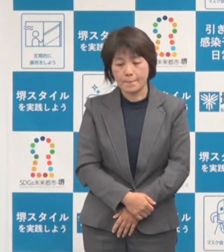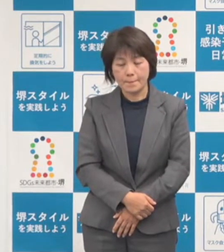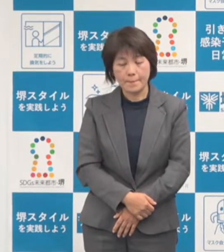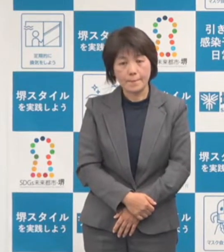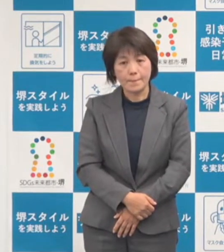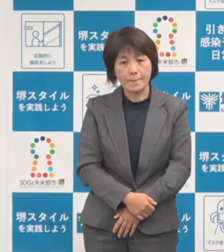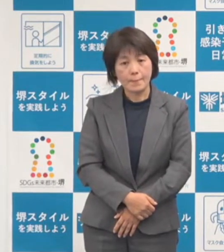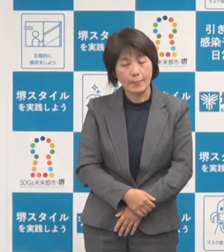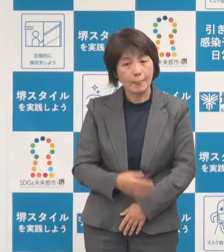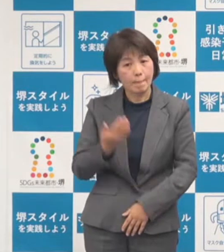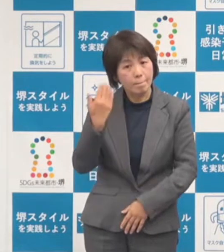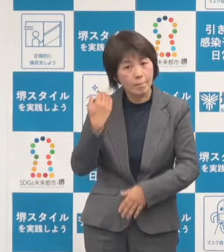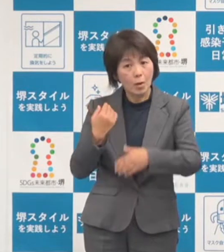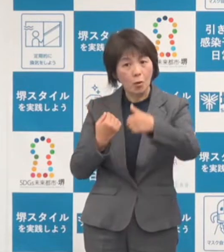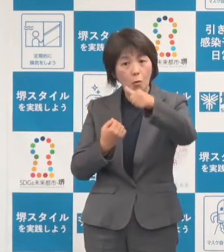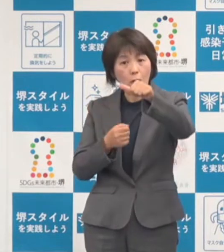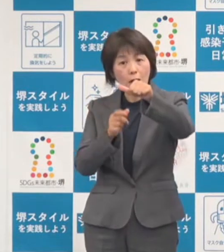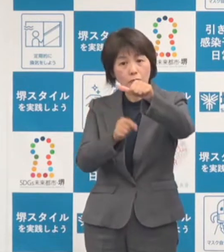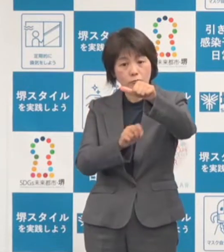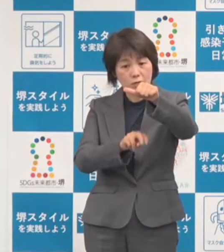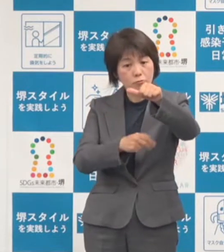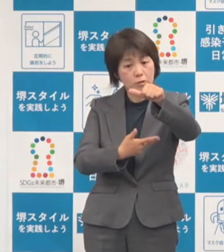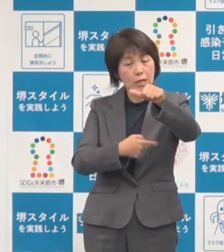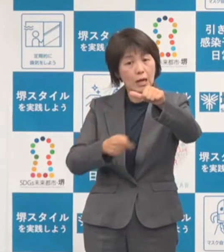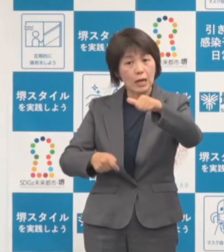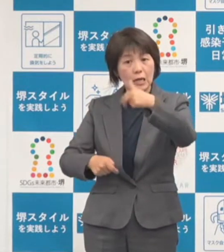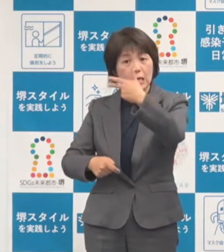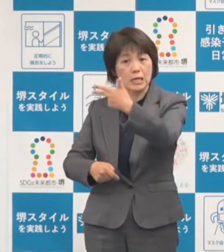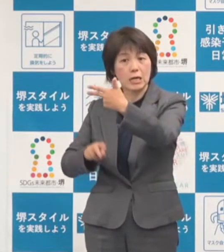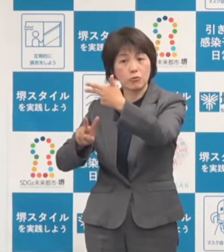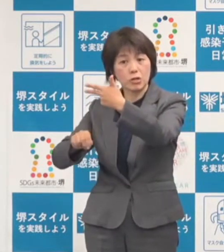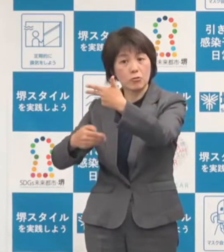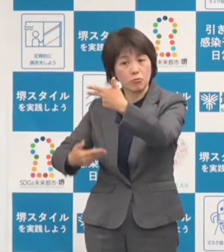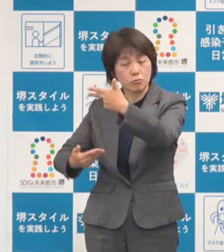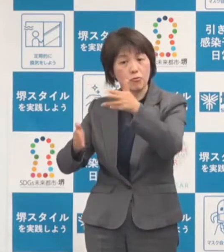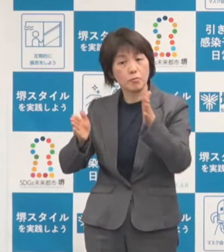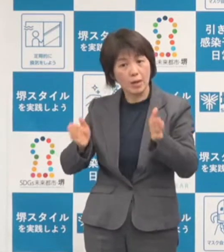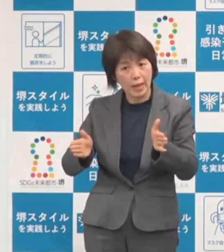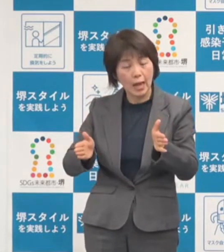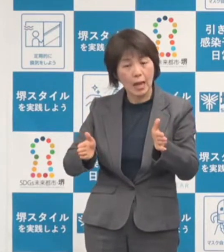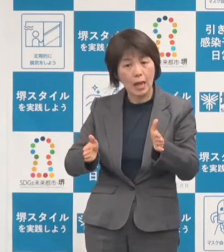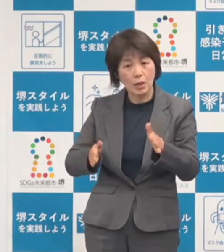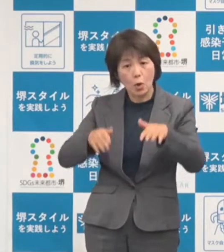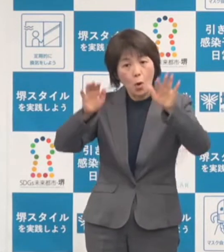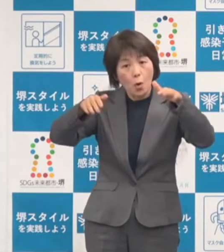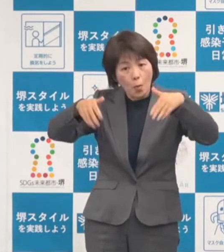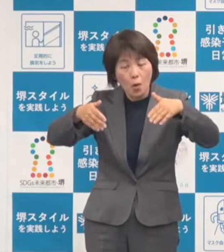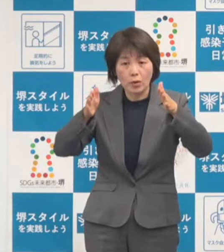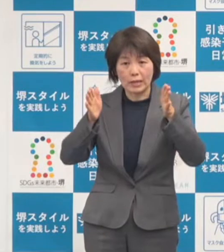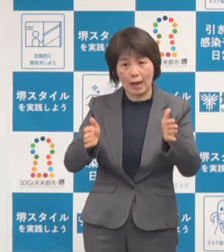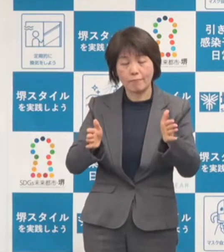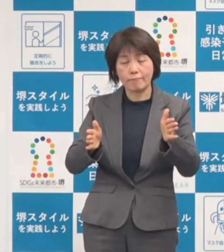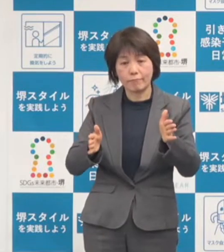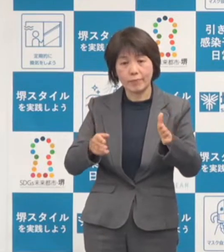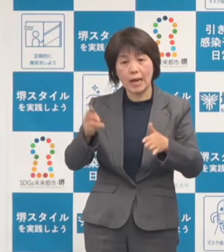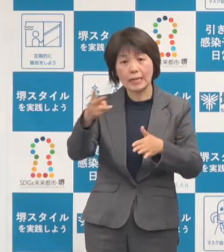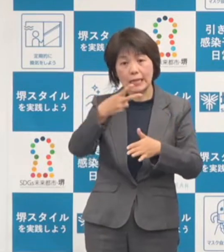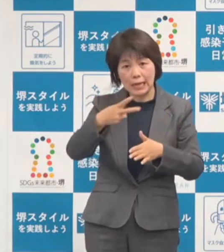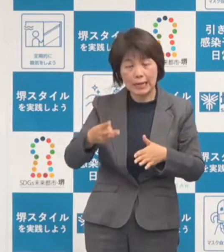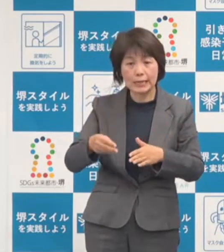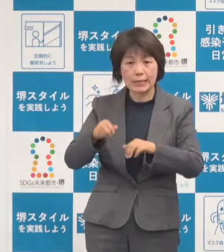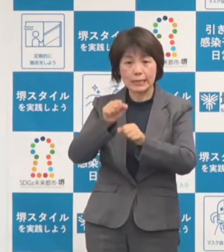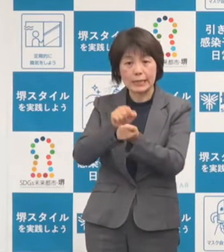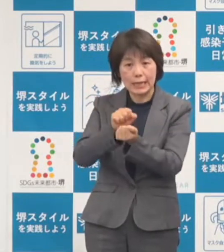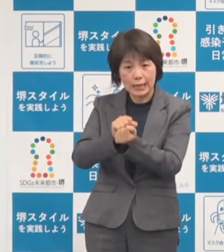この5月27日から7月29日までを応募期間としまして、第2回堺キッ